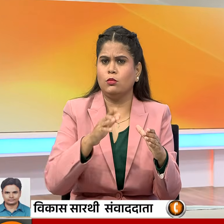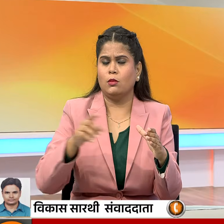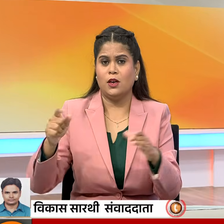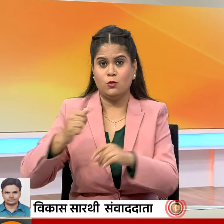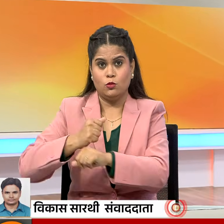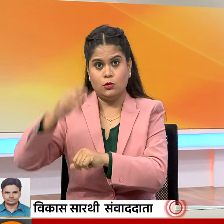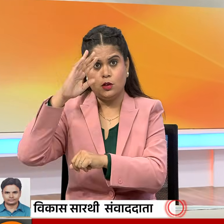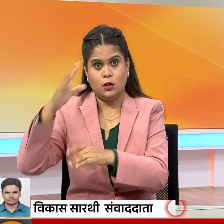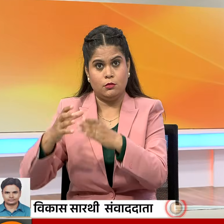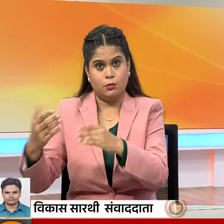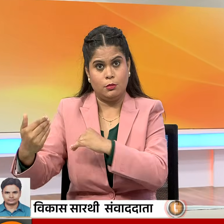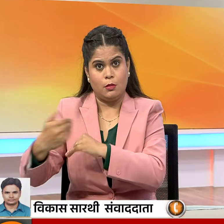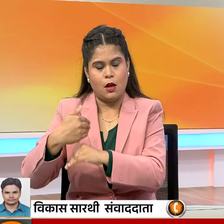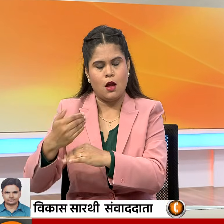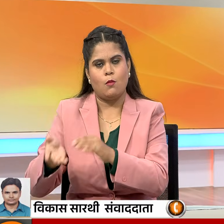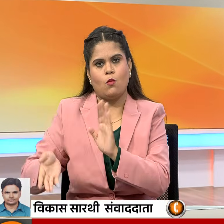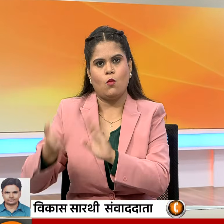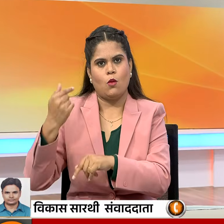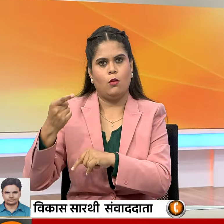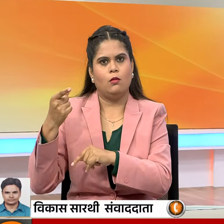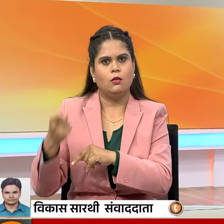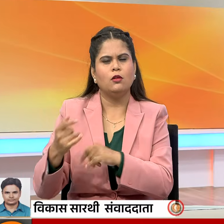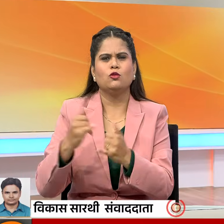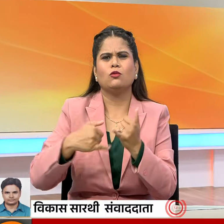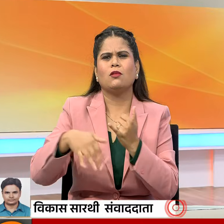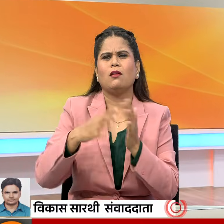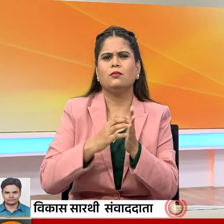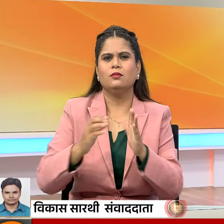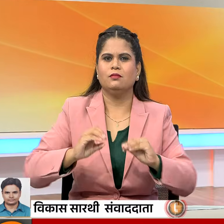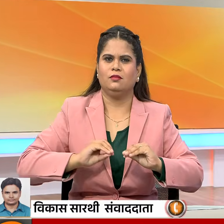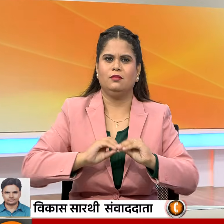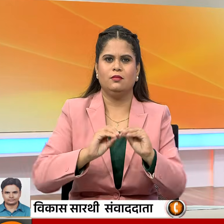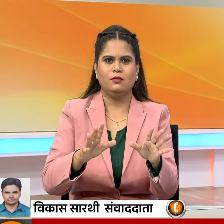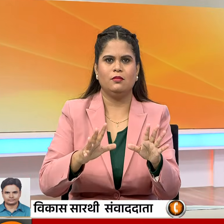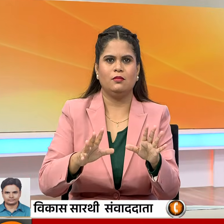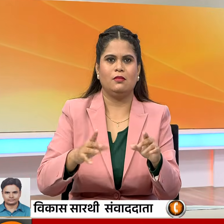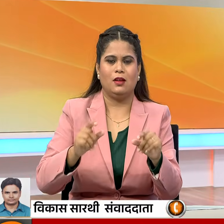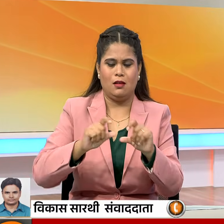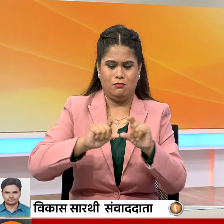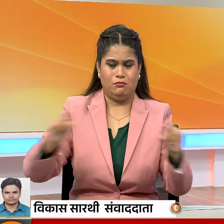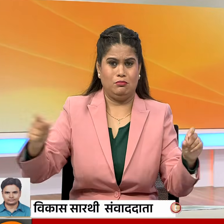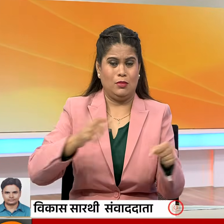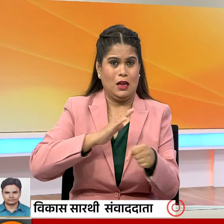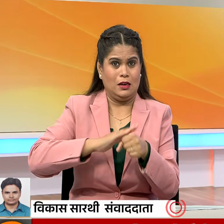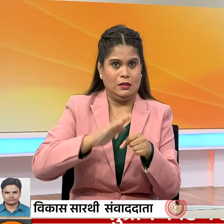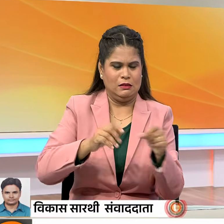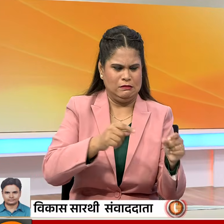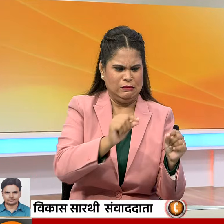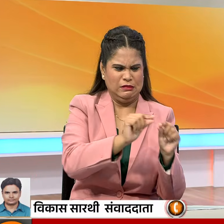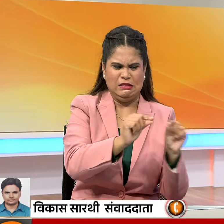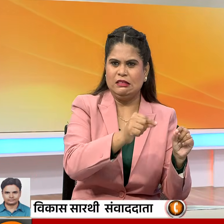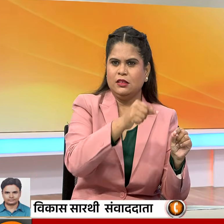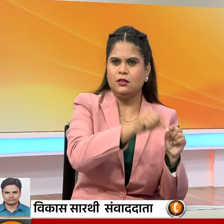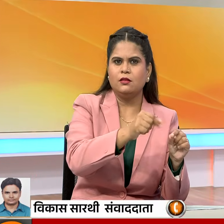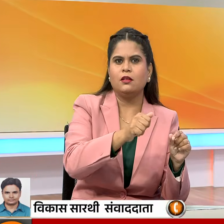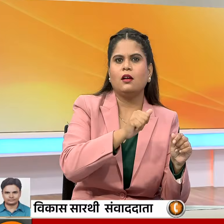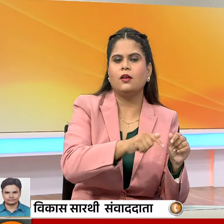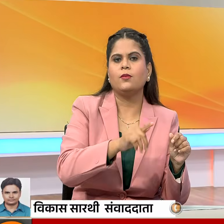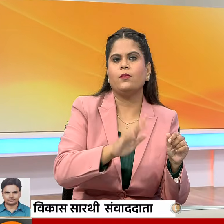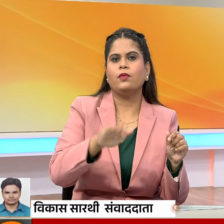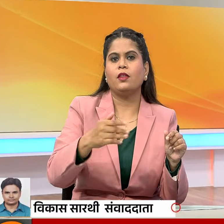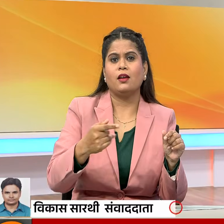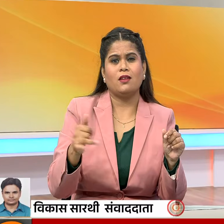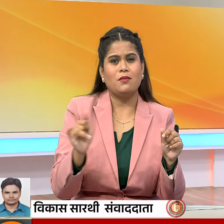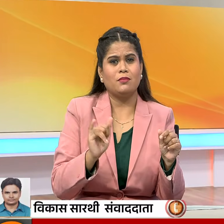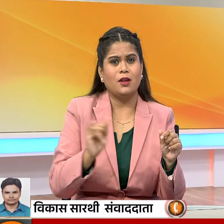से कहा गया था कि जो कुछ आरोप लगाए जा रहे हैं सोशल मीडिया में कि लाठियों में कील लगा करके हमला किया गया था, ऐसे ही एक घटना थी जहां